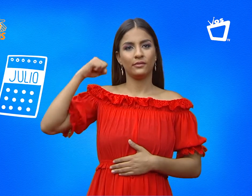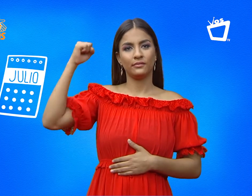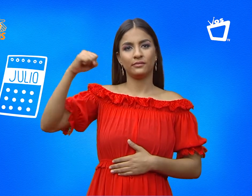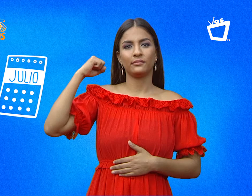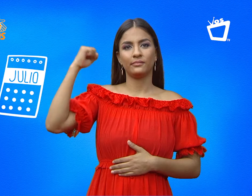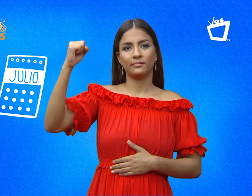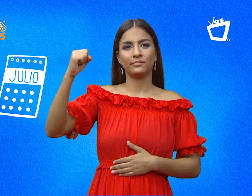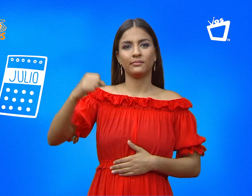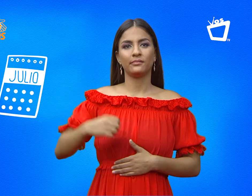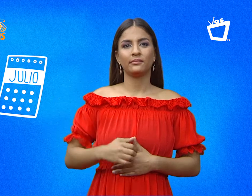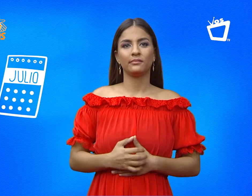julio